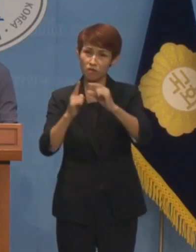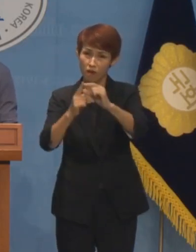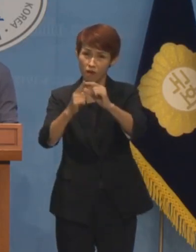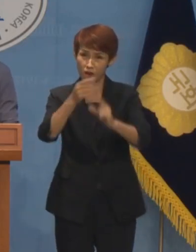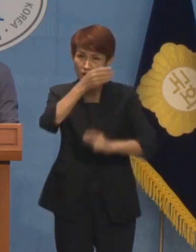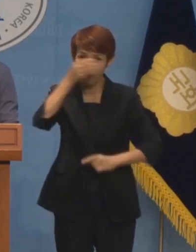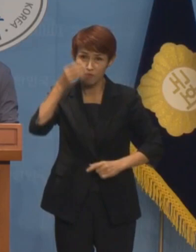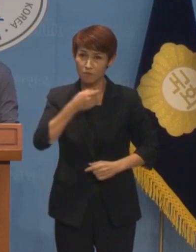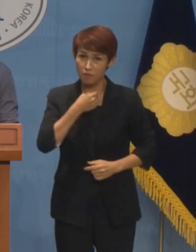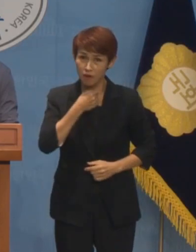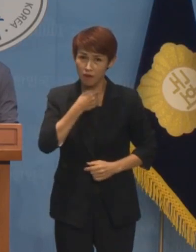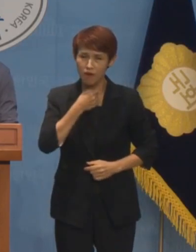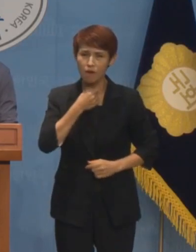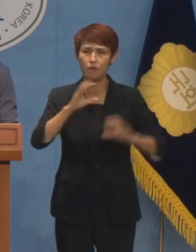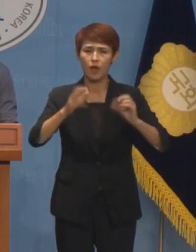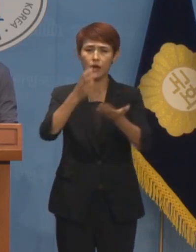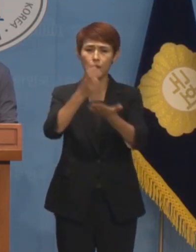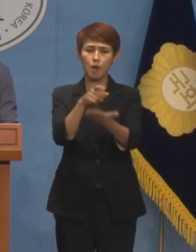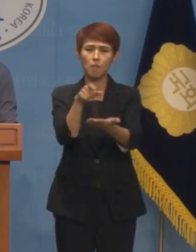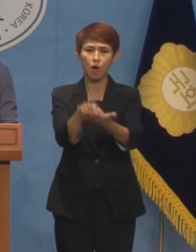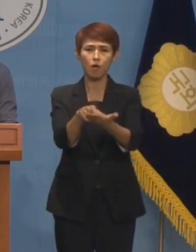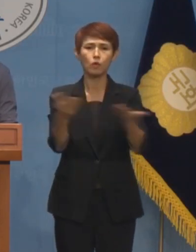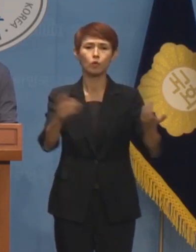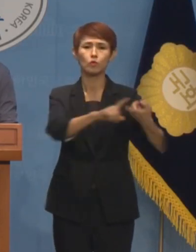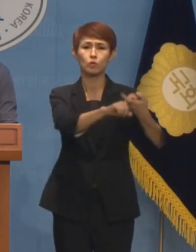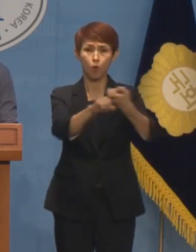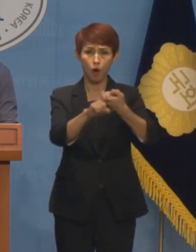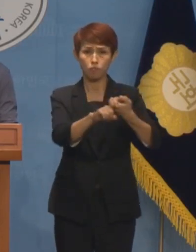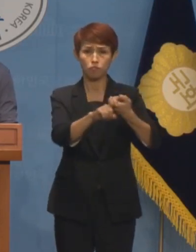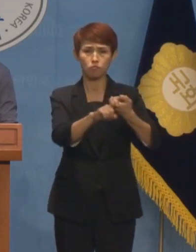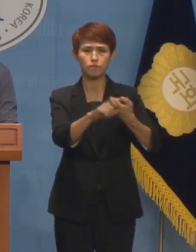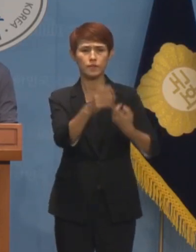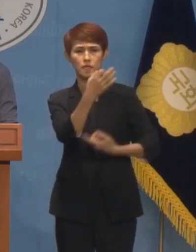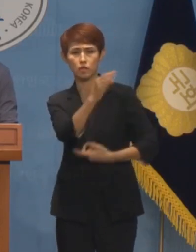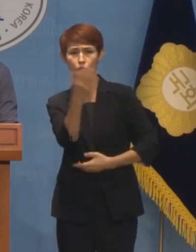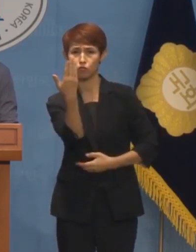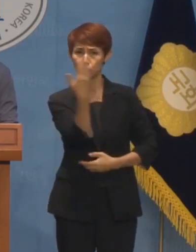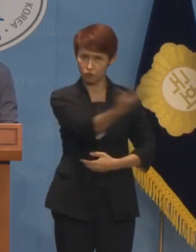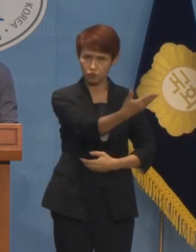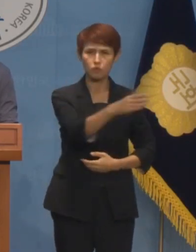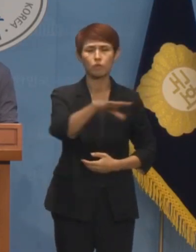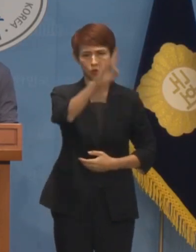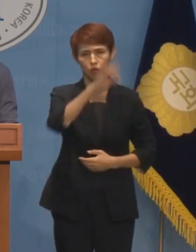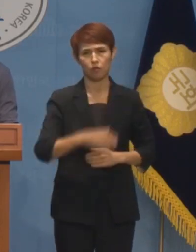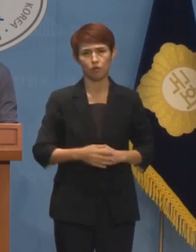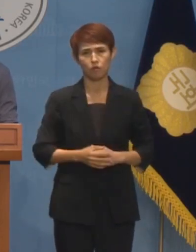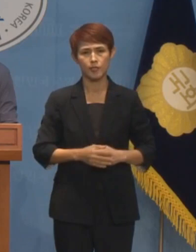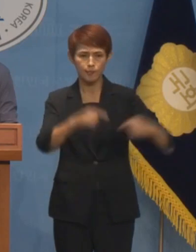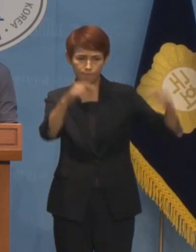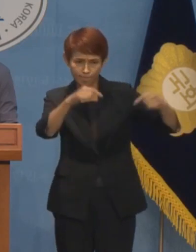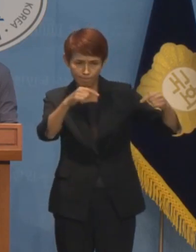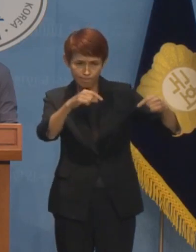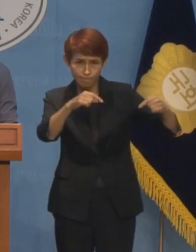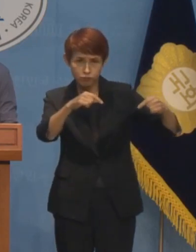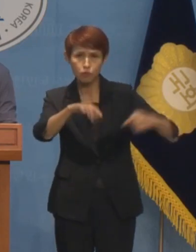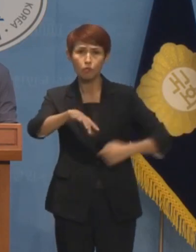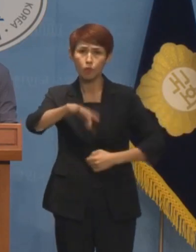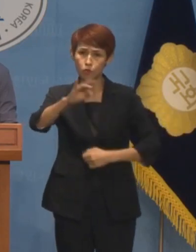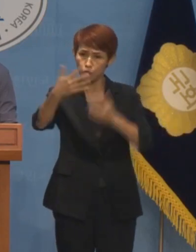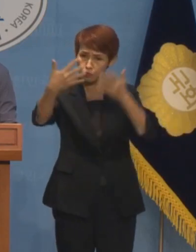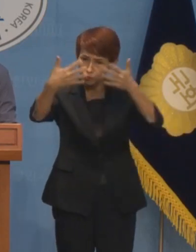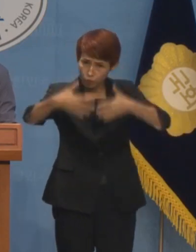언급하겠거들랑 헌법에도 명시된 노동조합에 대한 당연한 인정과 성실한 교섭이